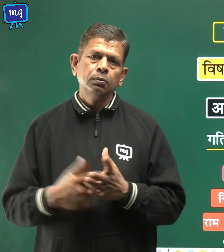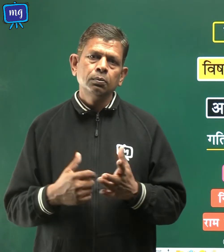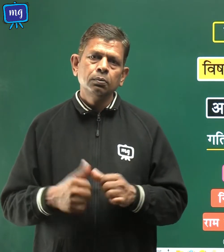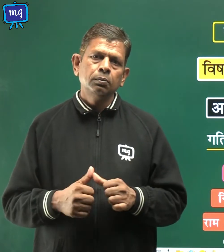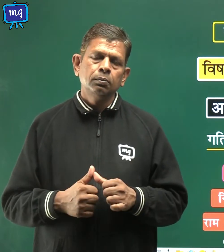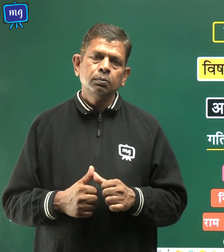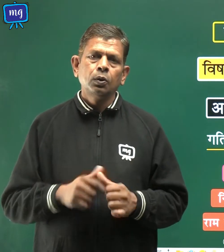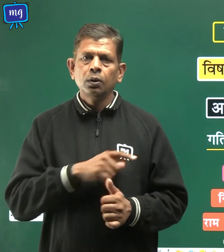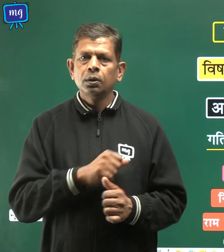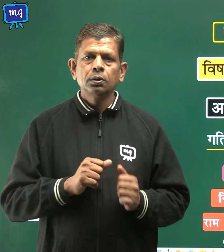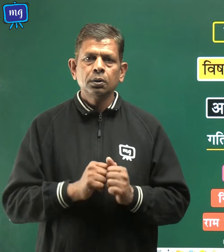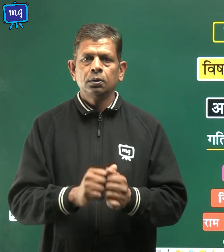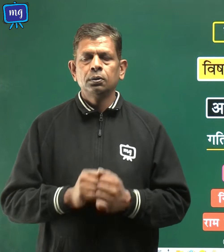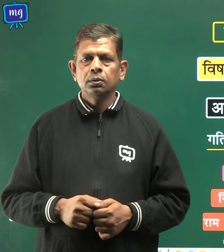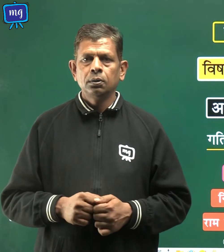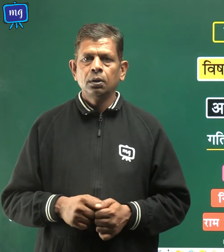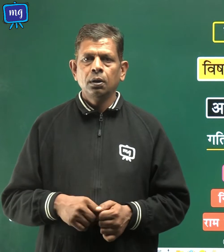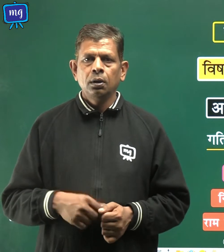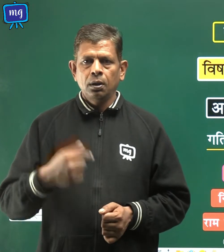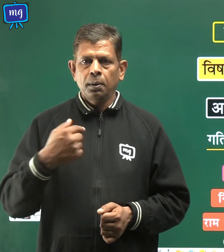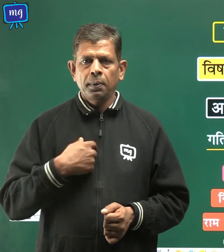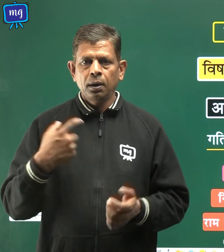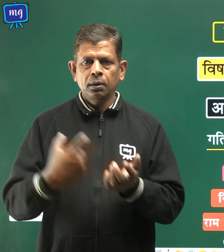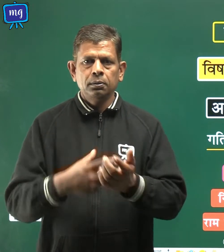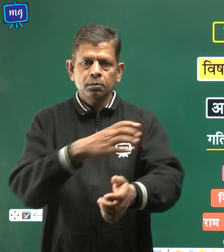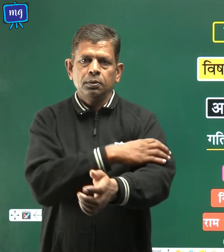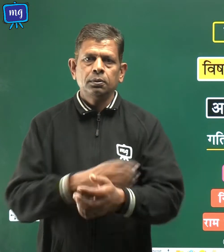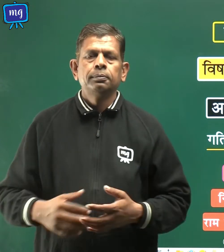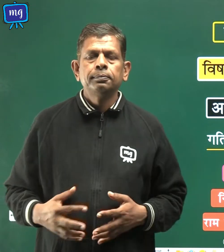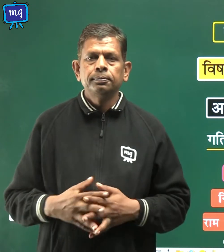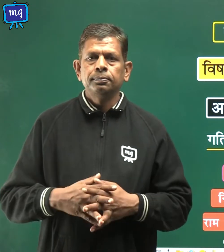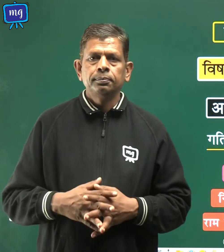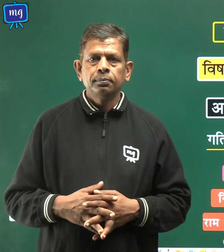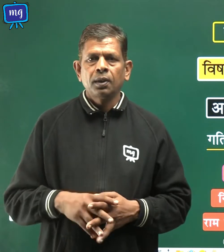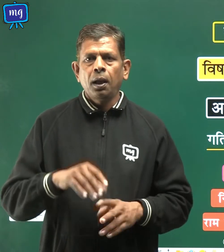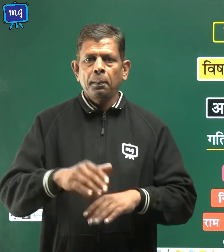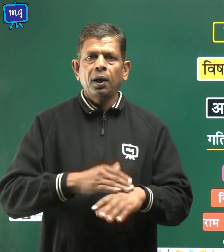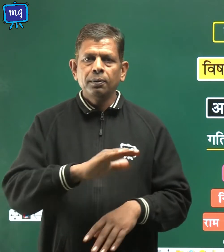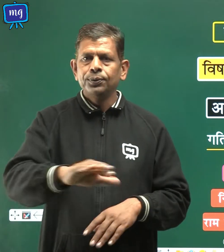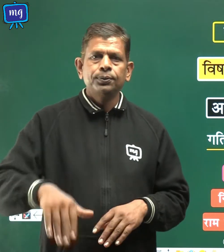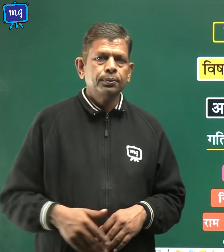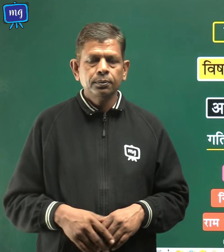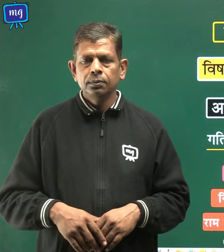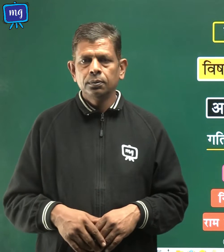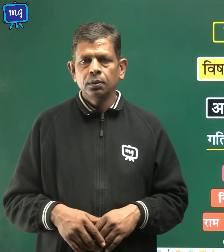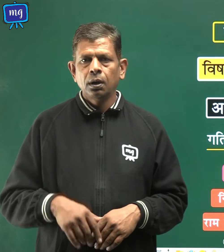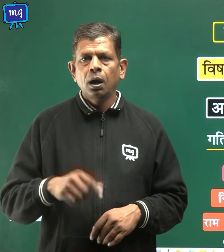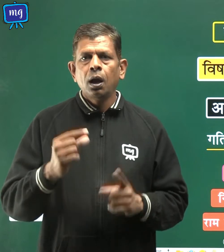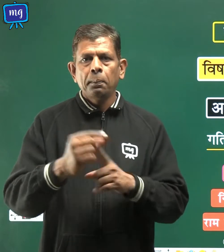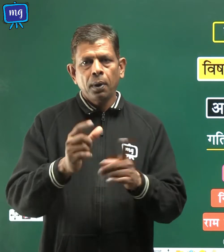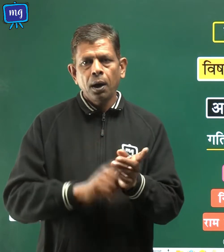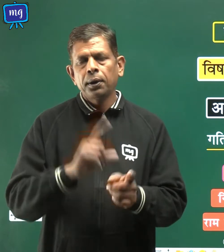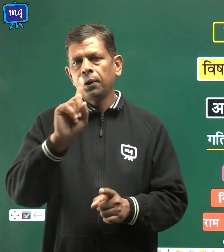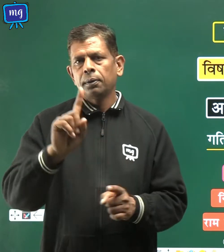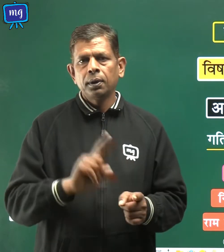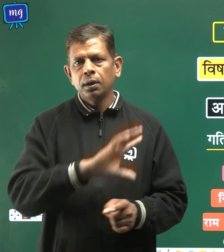और मेरे साथ हैं रामस्वरूप कुमार। प्यारे बच्चों, भाग 1 में